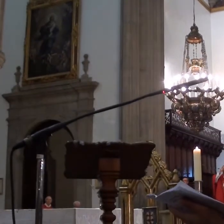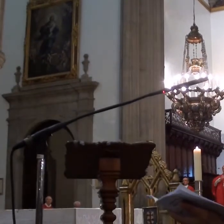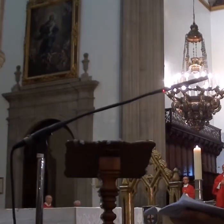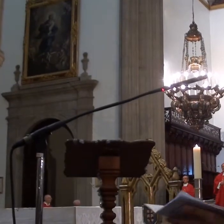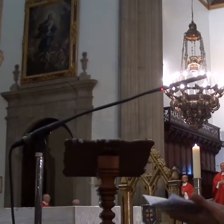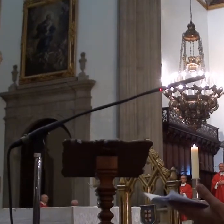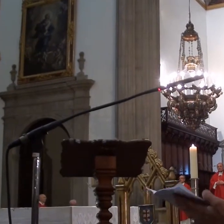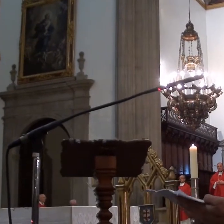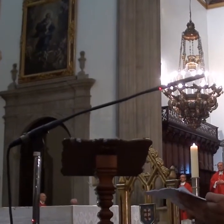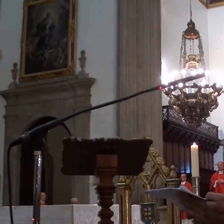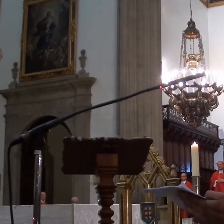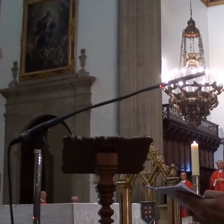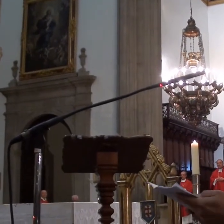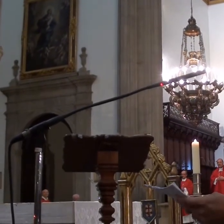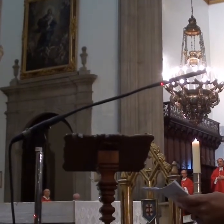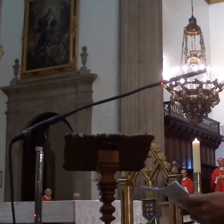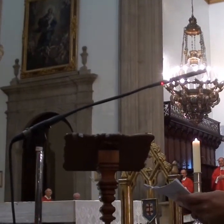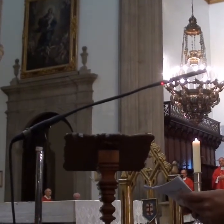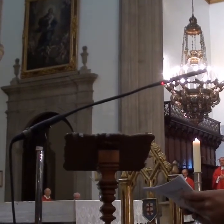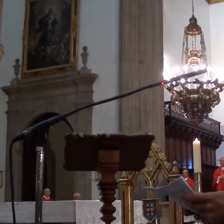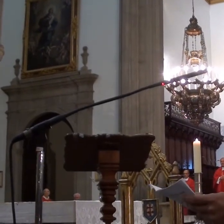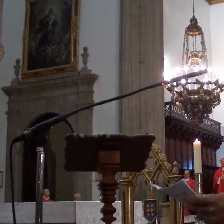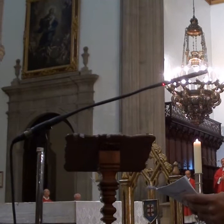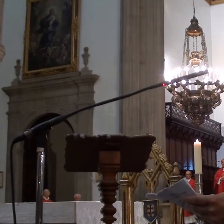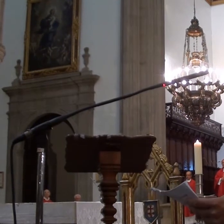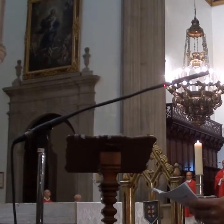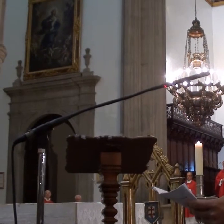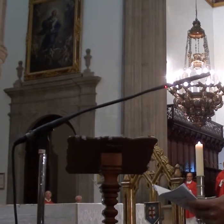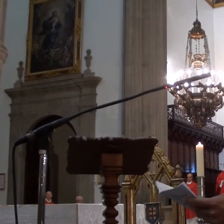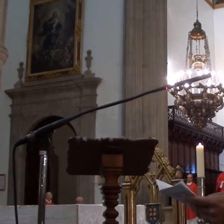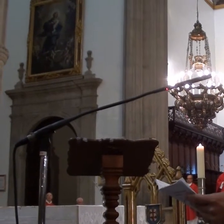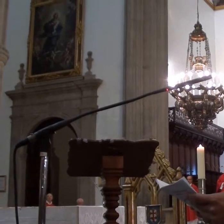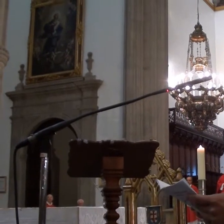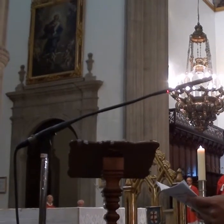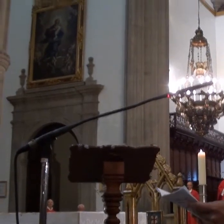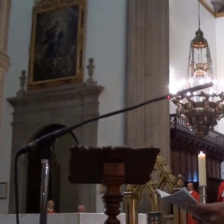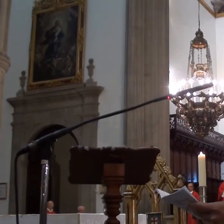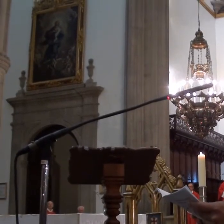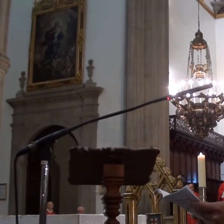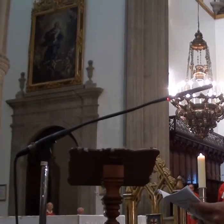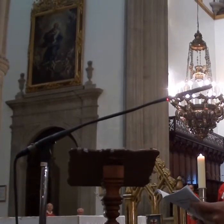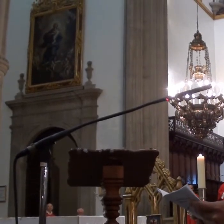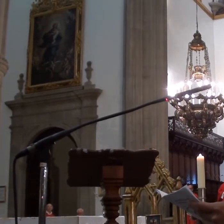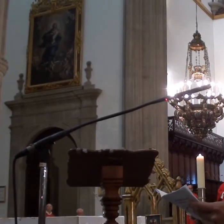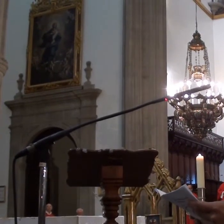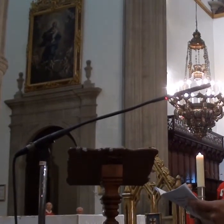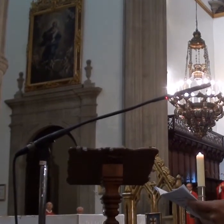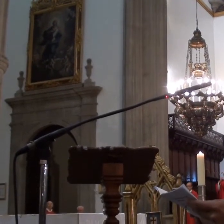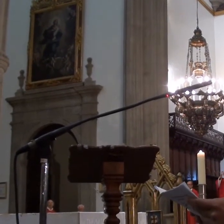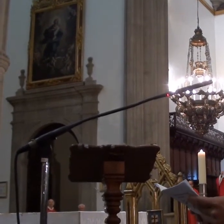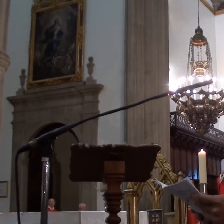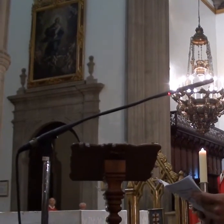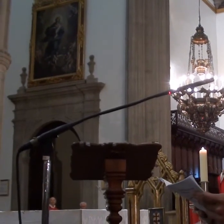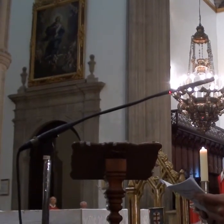hoy es Pentecostés fiesta final del tiempo de pascua afirmación de fe en la acción del Espíritu